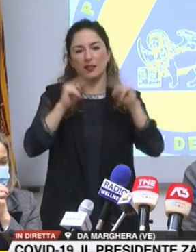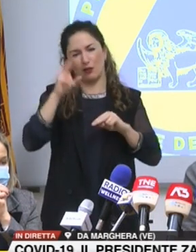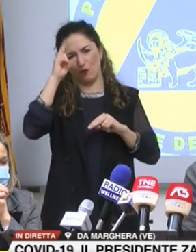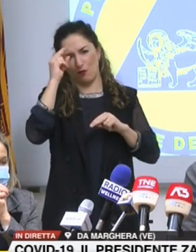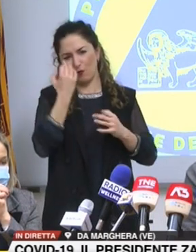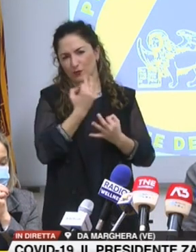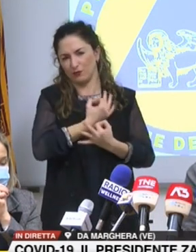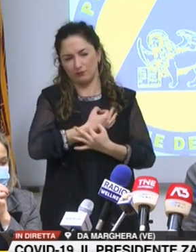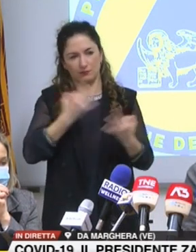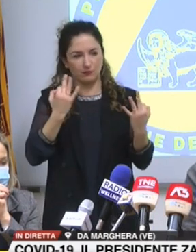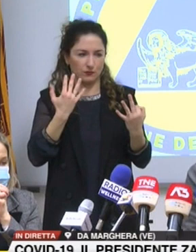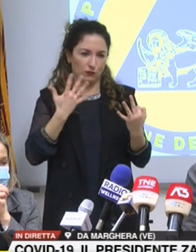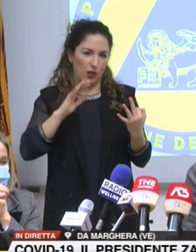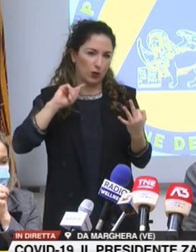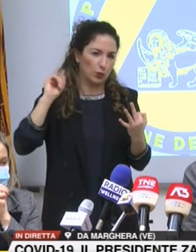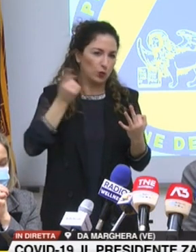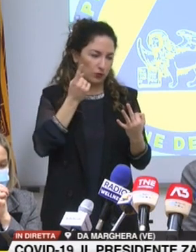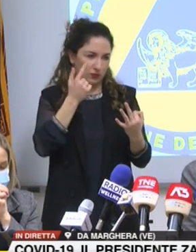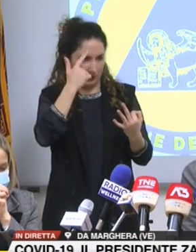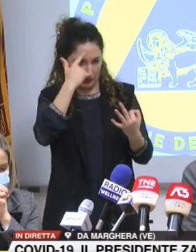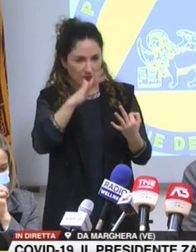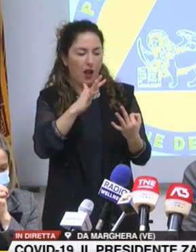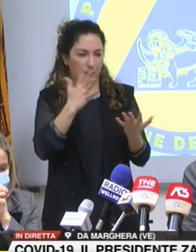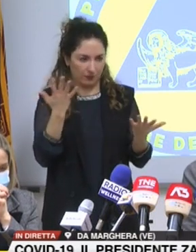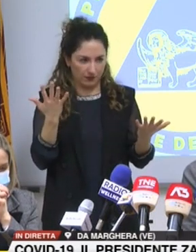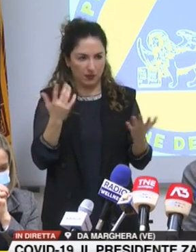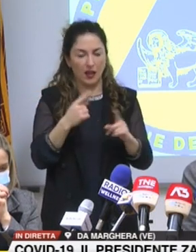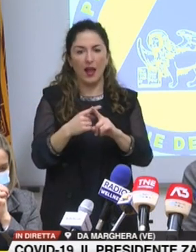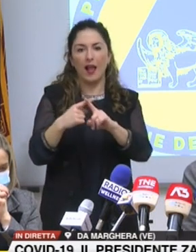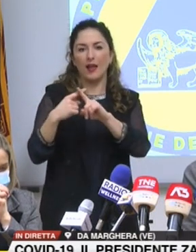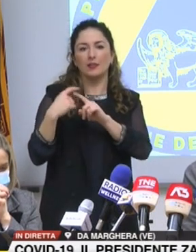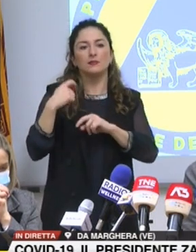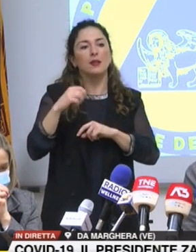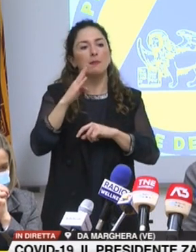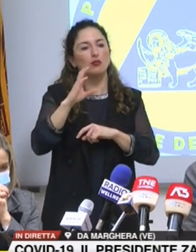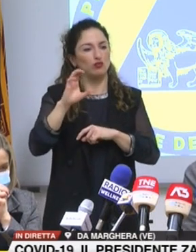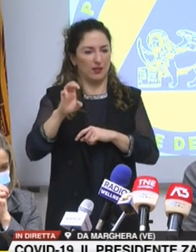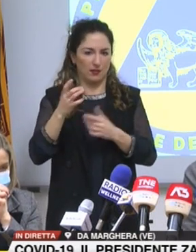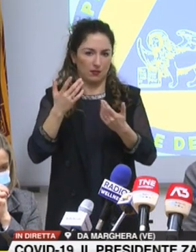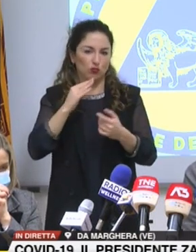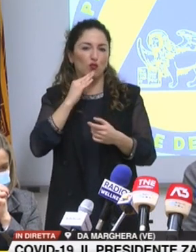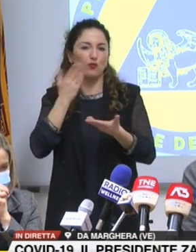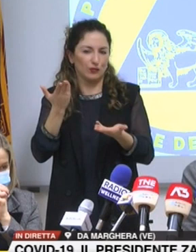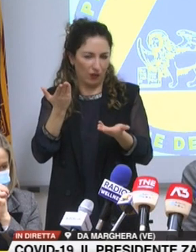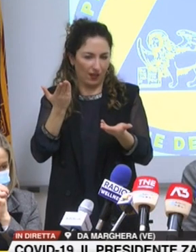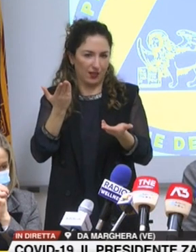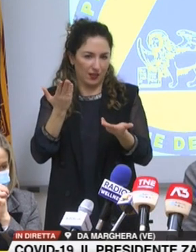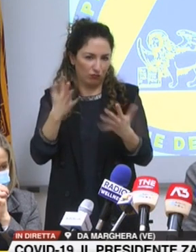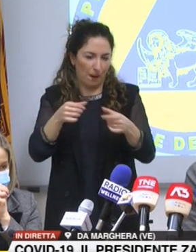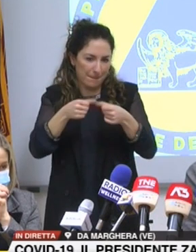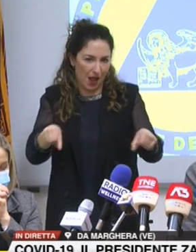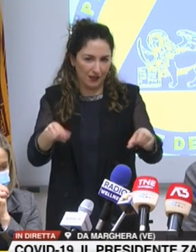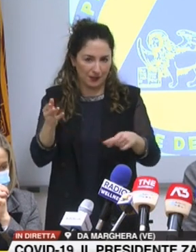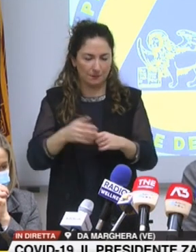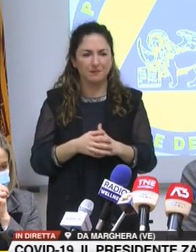questo venga riconosciuto a livello planetario, no? È stato ex presidente della BCE, cioè basterebbe partire da lì, andare in giù, insomma. Però al di